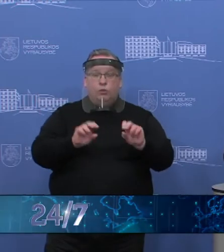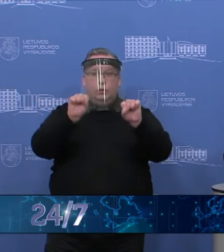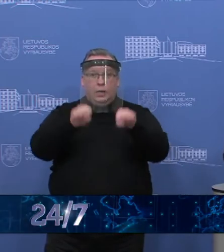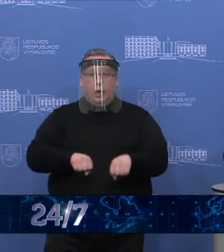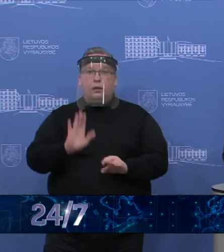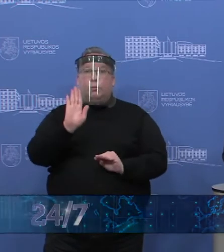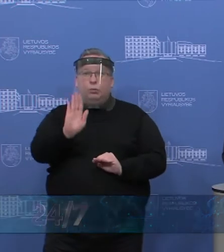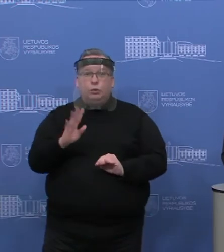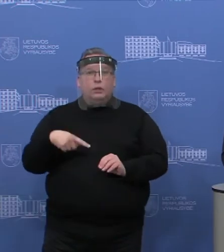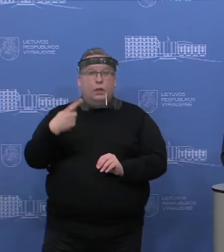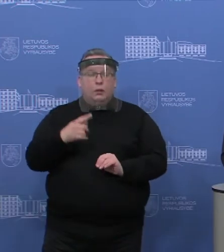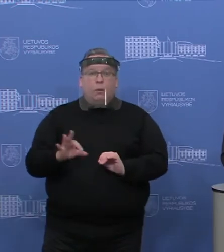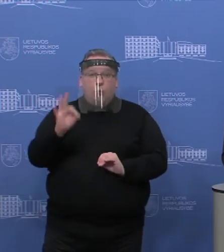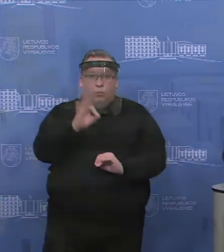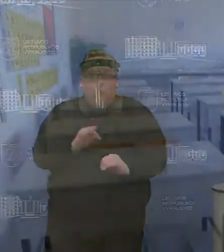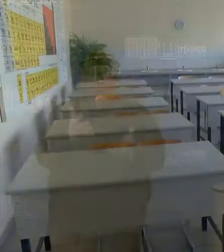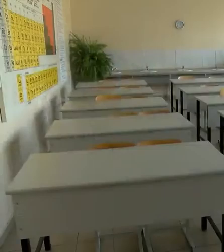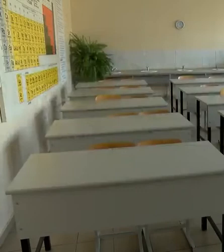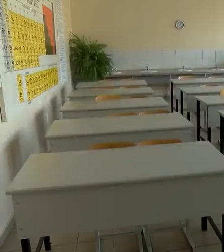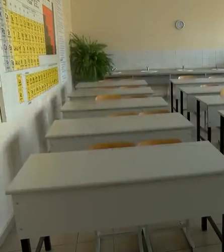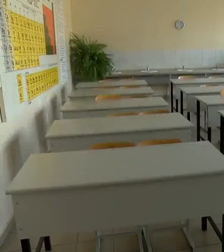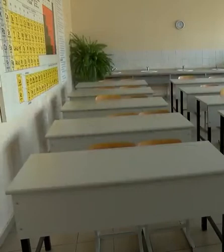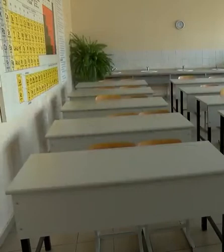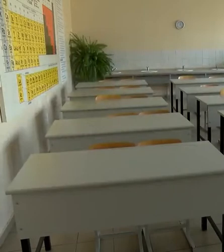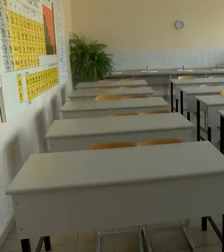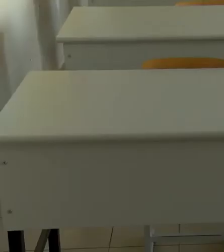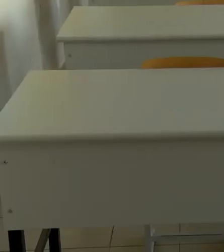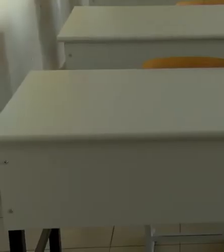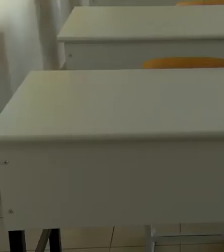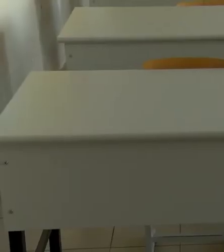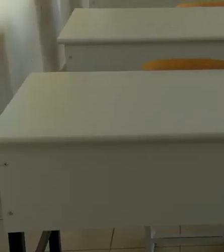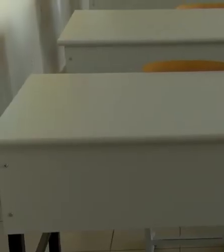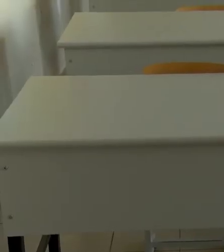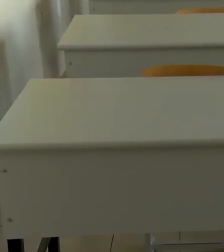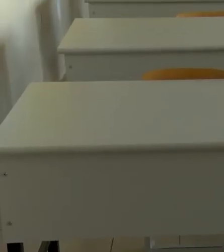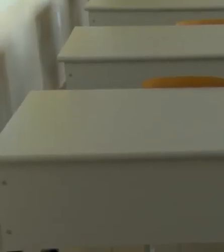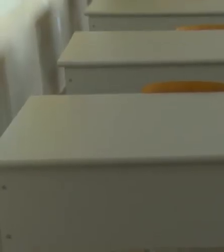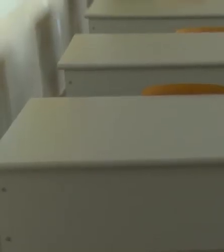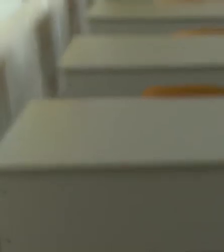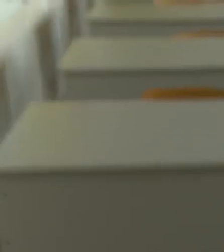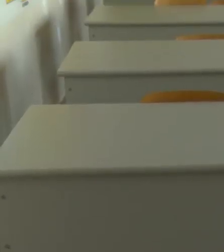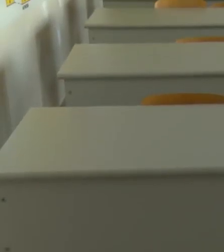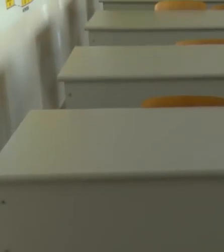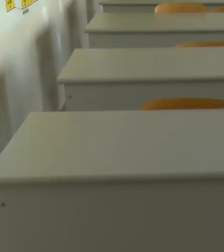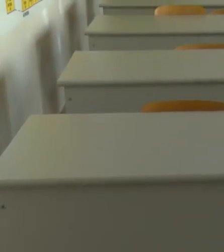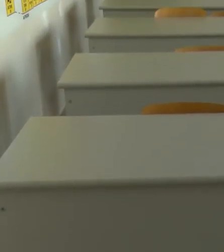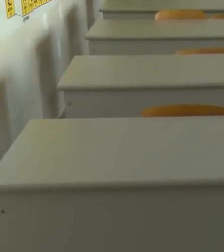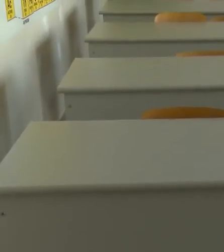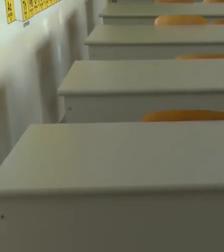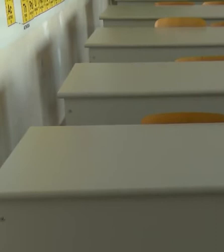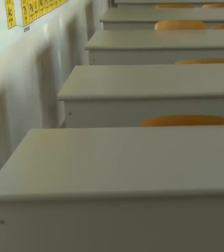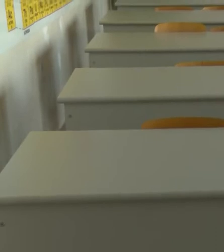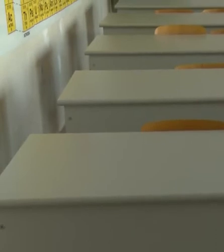būti kalbama ir priimti sprendimai apie galbūt netgi pradinį mokymą pirmoje lietu. Jokių nuogastavimų,